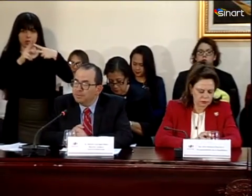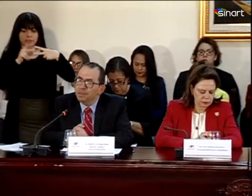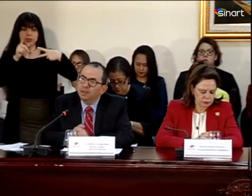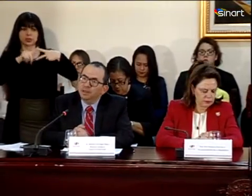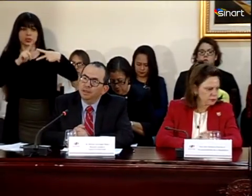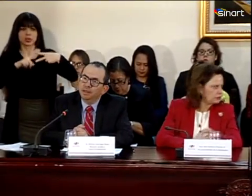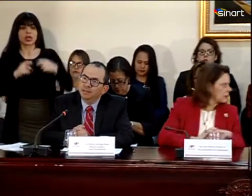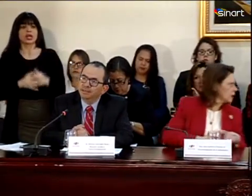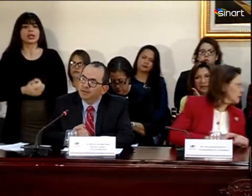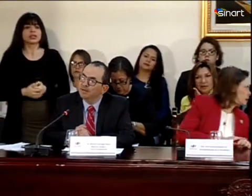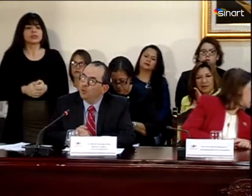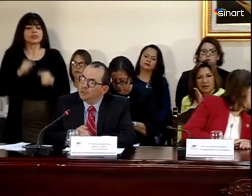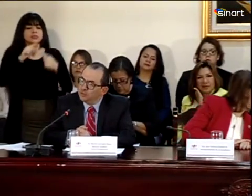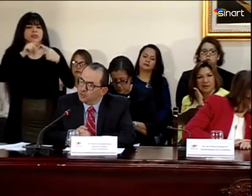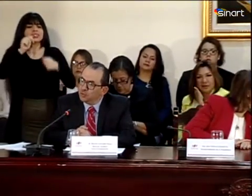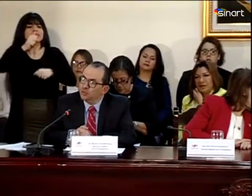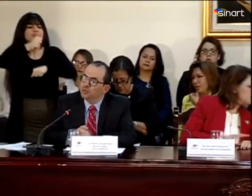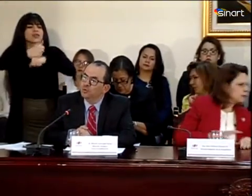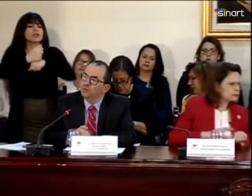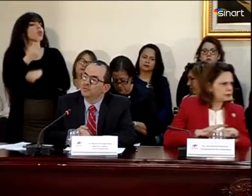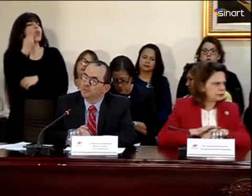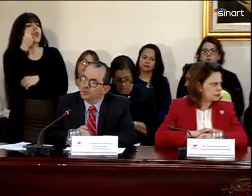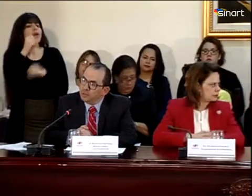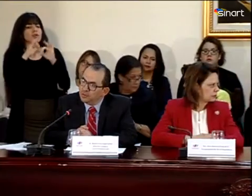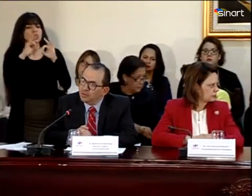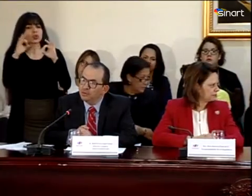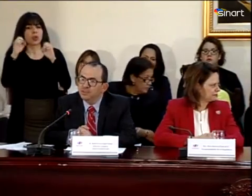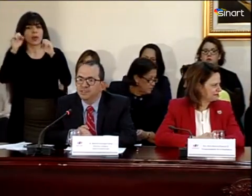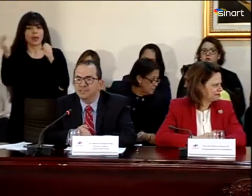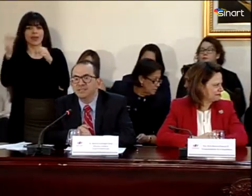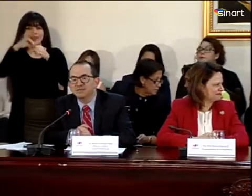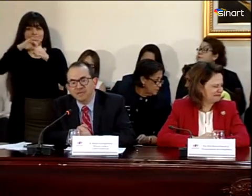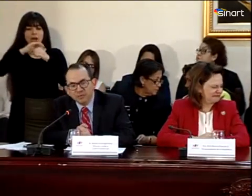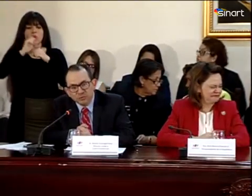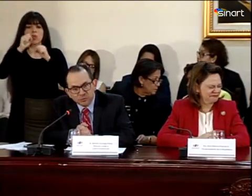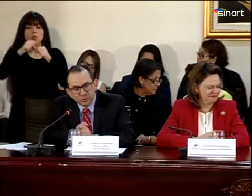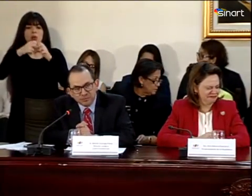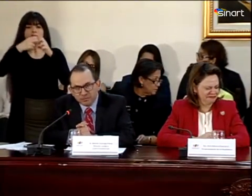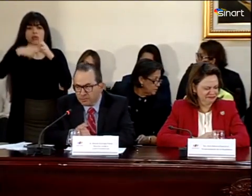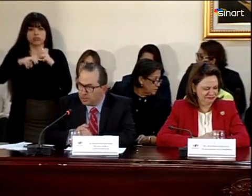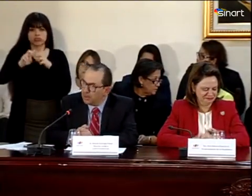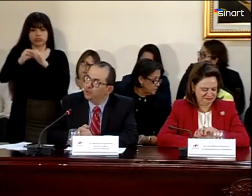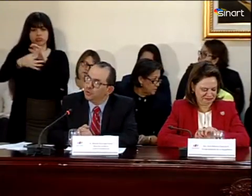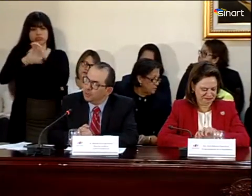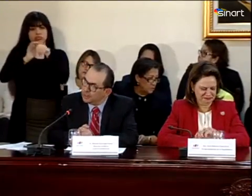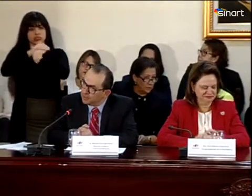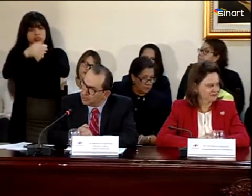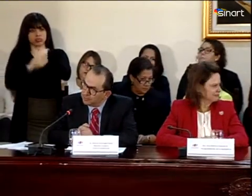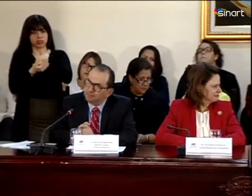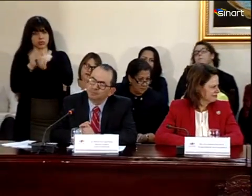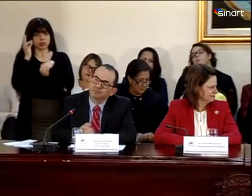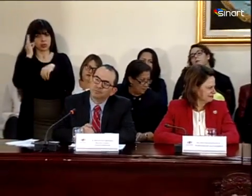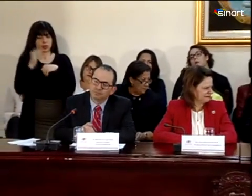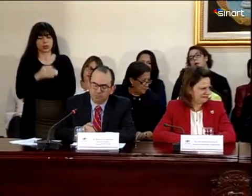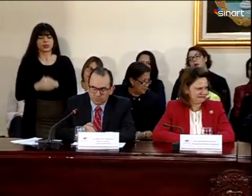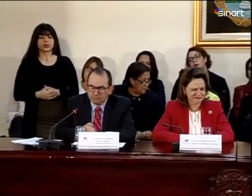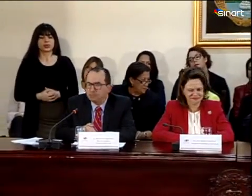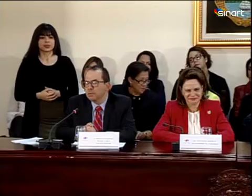norma establece cuántos son los óvulos fecundados que pueden ser transferidos al útero materno.